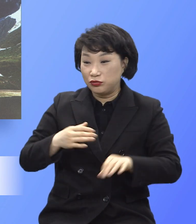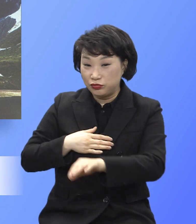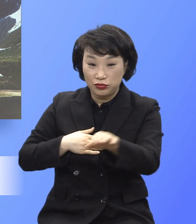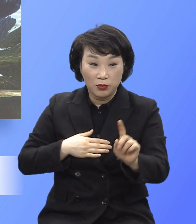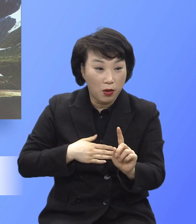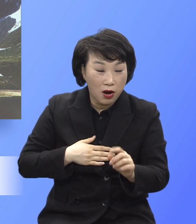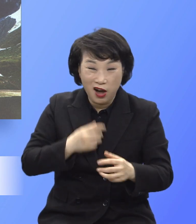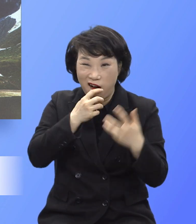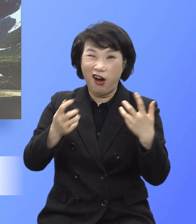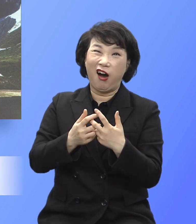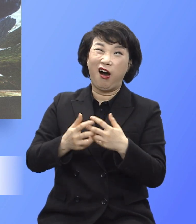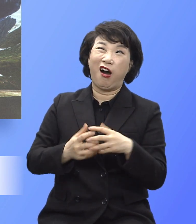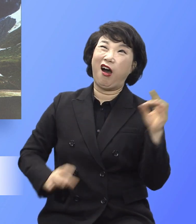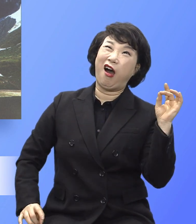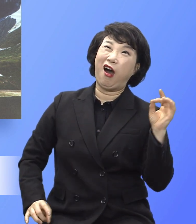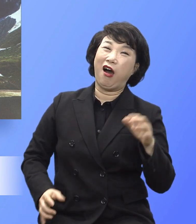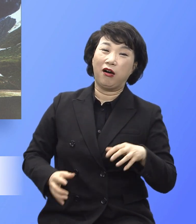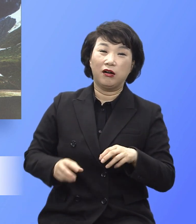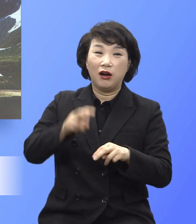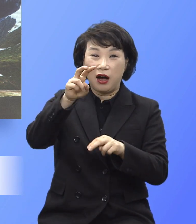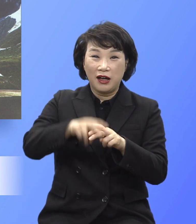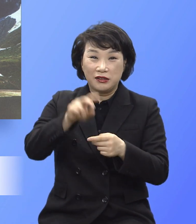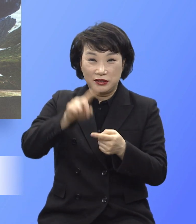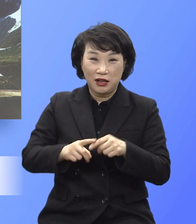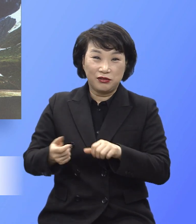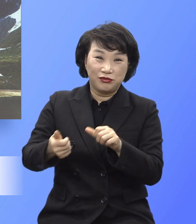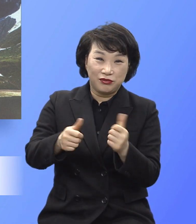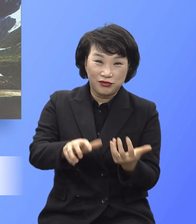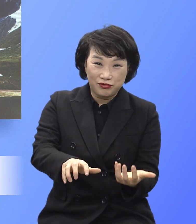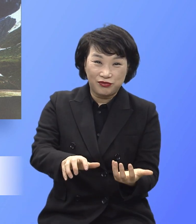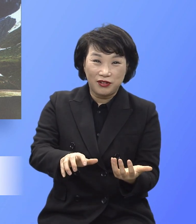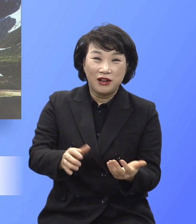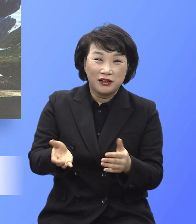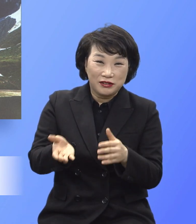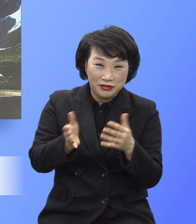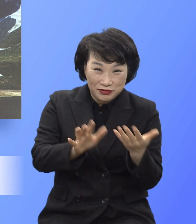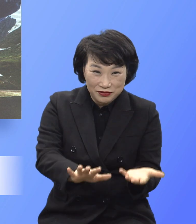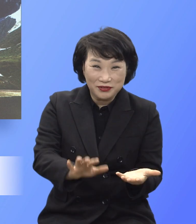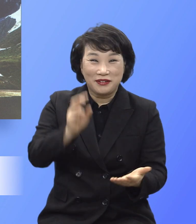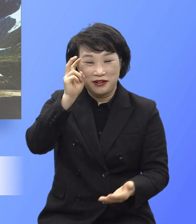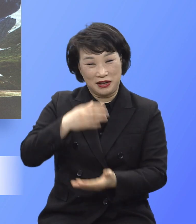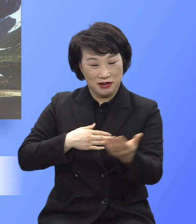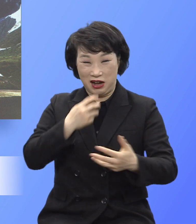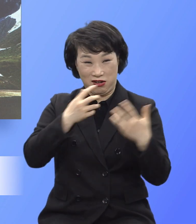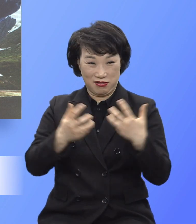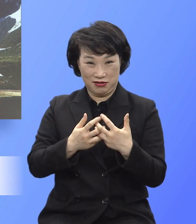우리는 얼음짝처럼 그대로 앉은 채 얼음이 되어버릴 것입니다.